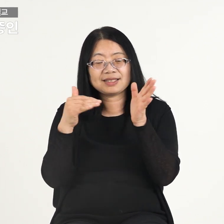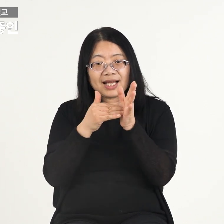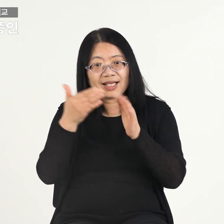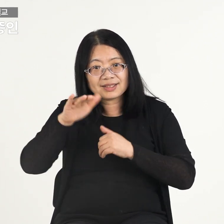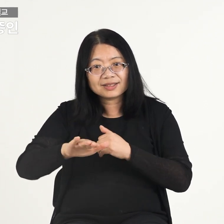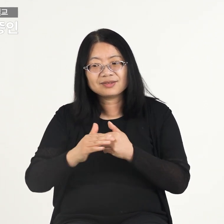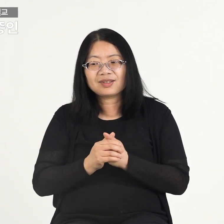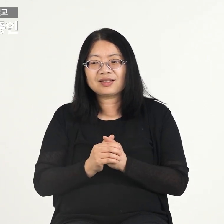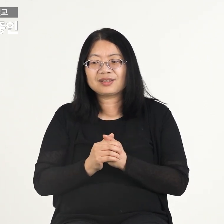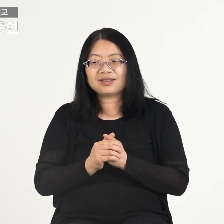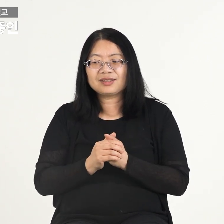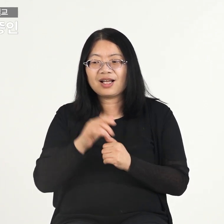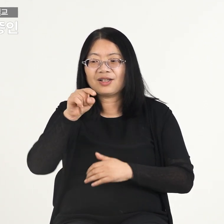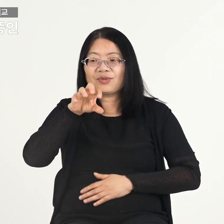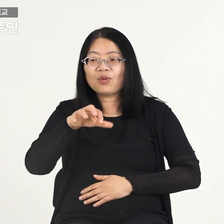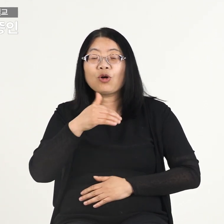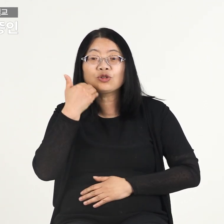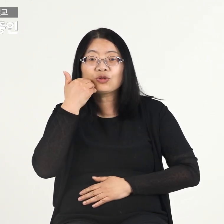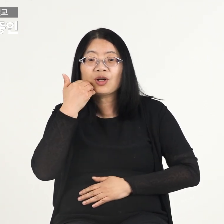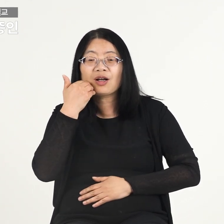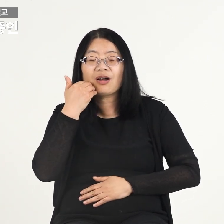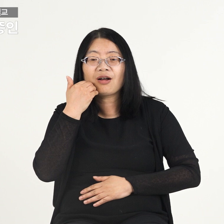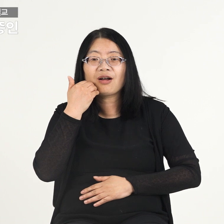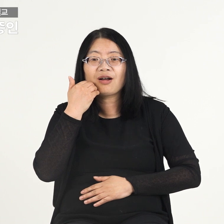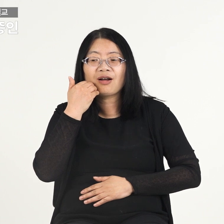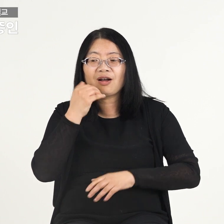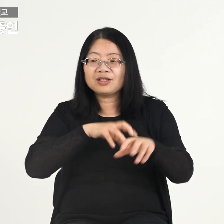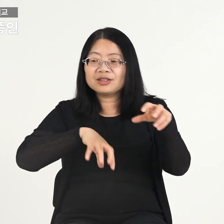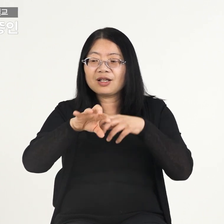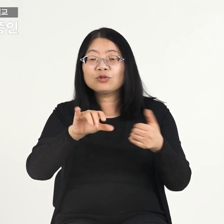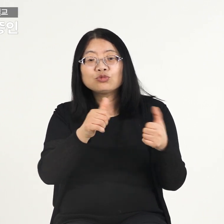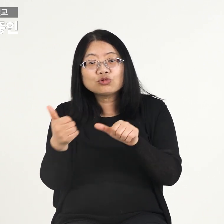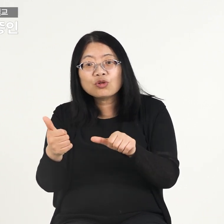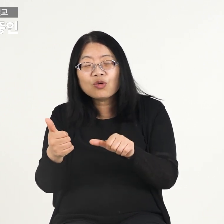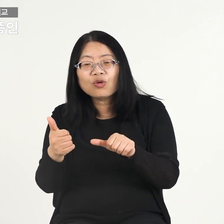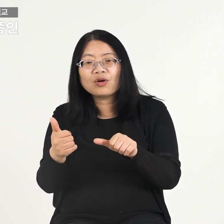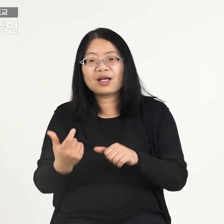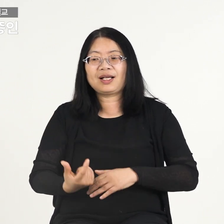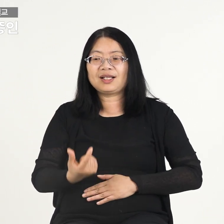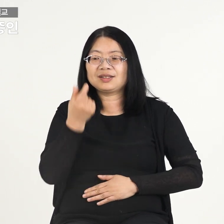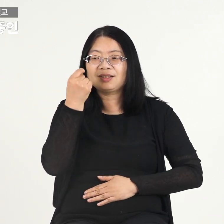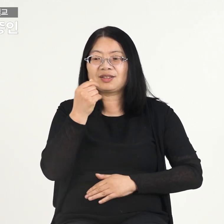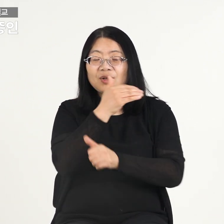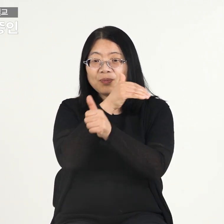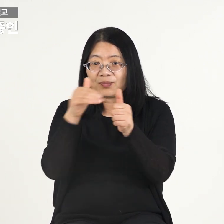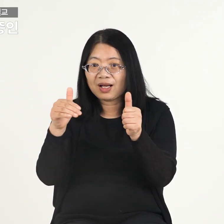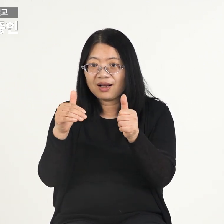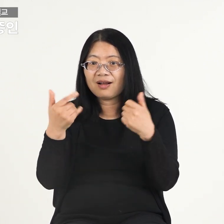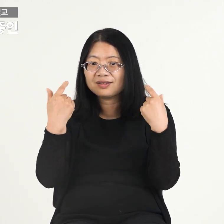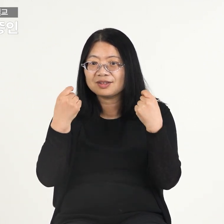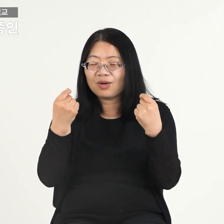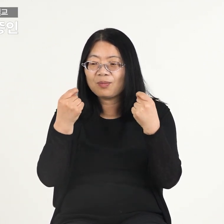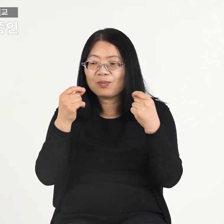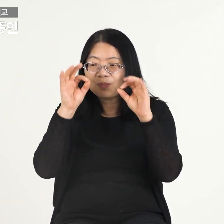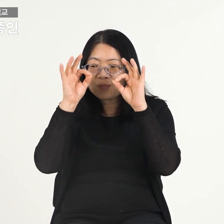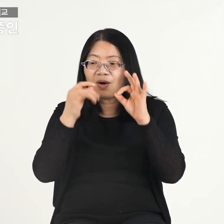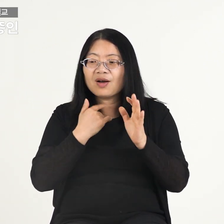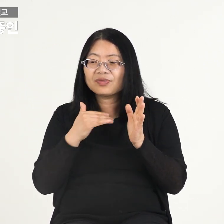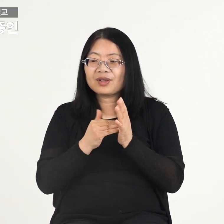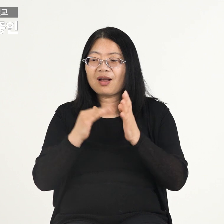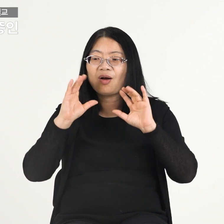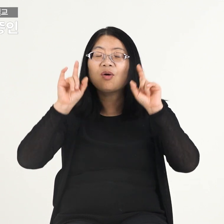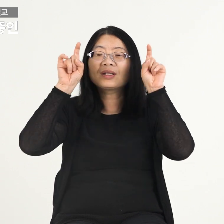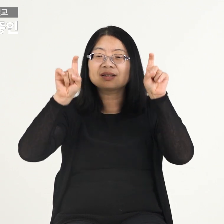인생이었지만 그곳에서 누가 대신 죽었습니까? 일찍이 죽임을 당한 것처럼 보였던 그